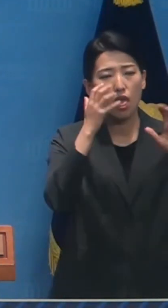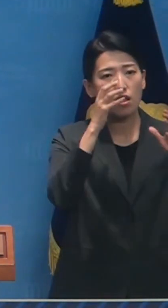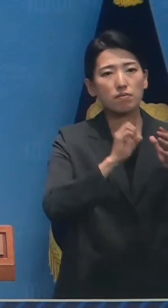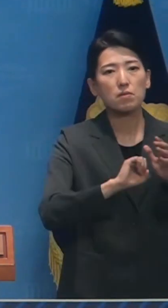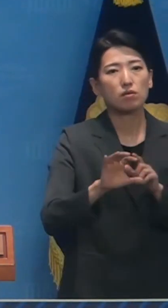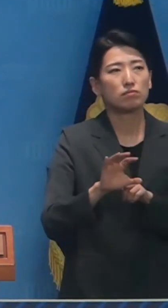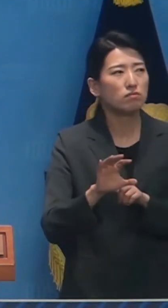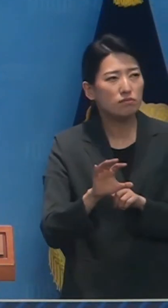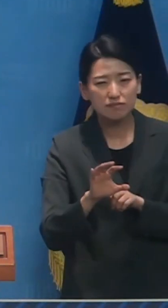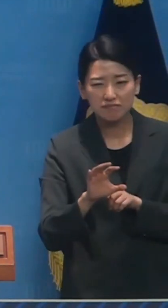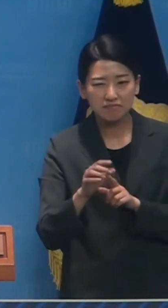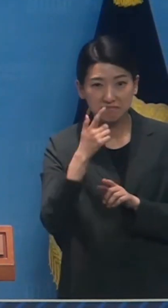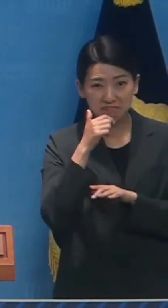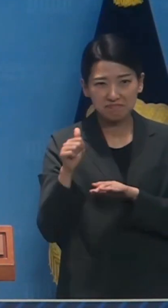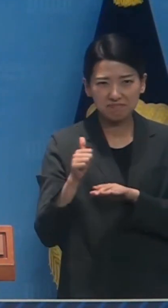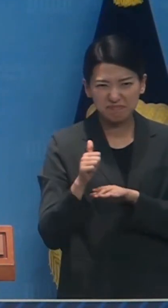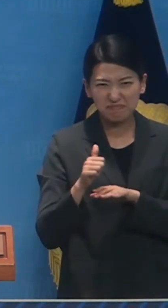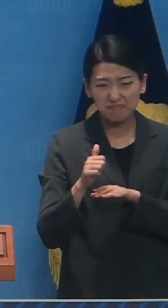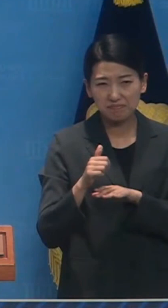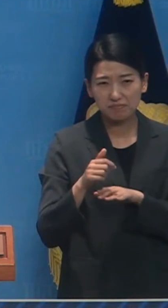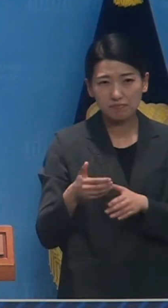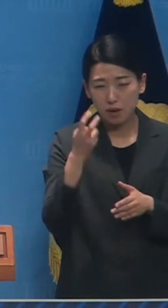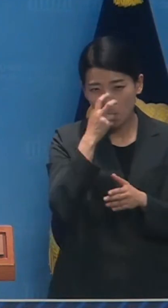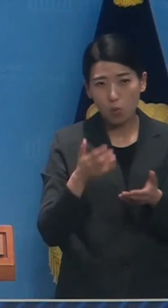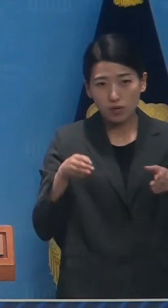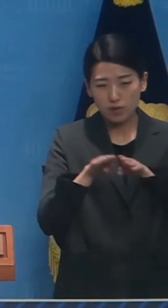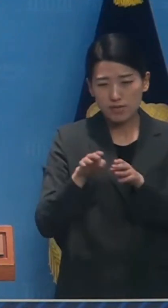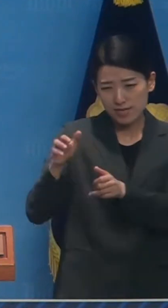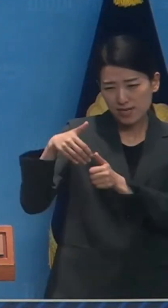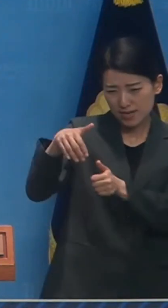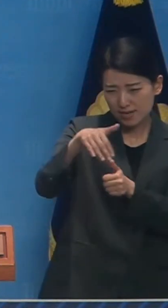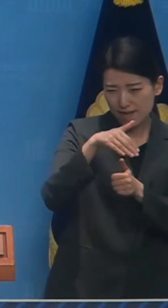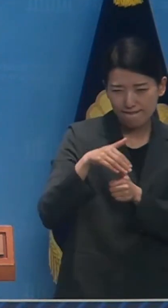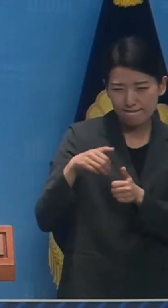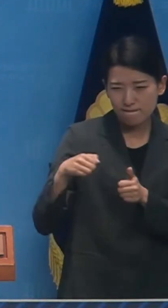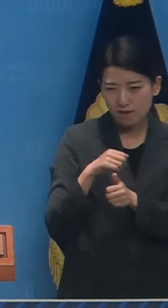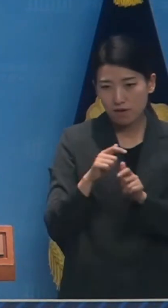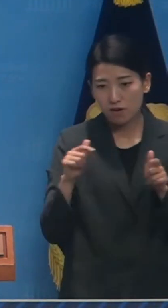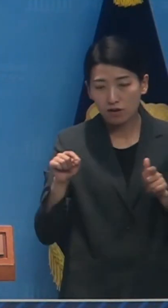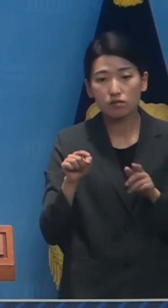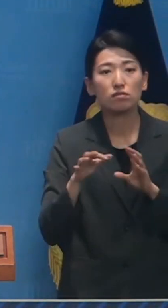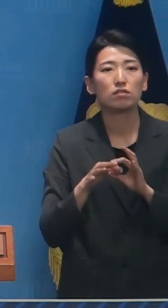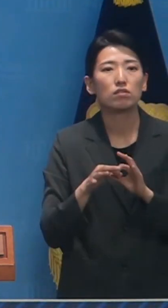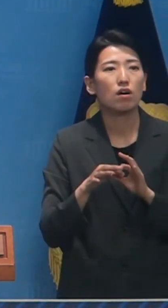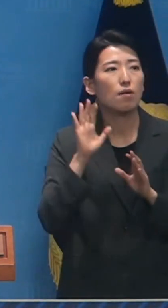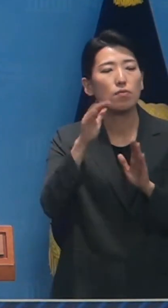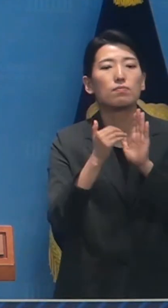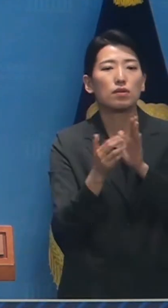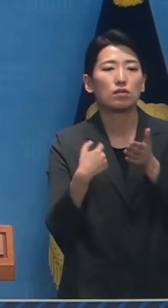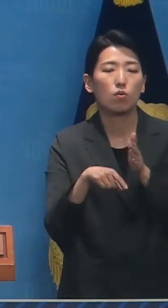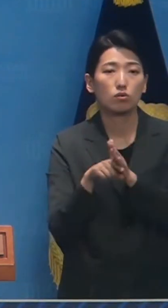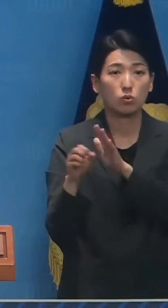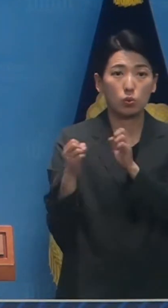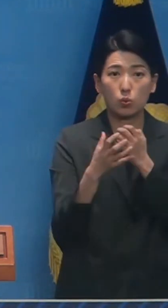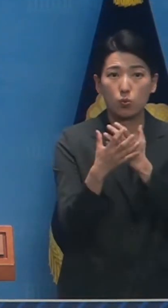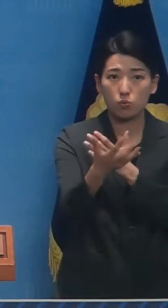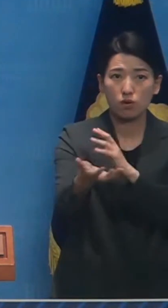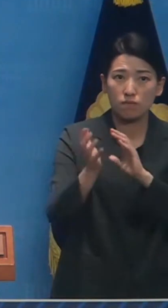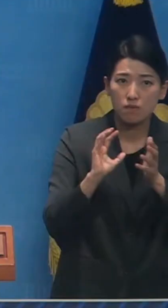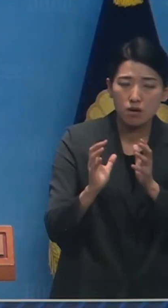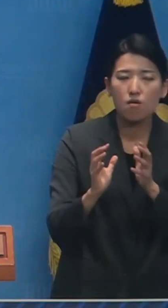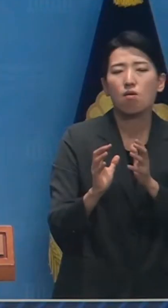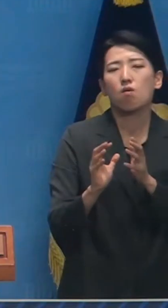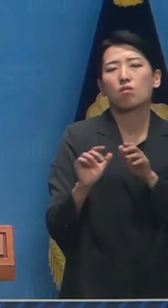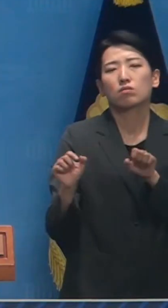등 130만 명의 빼앗긴 권리 회복을 위하여 토론회를 주관하고, 이를 토대로